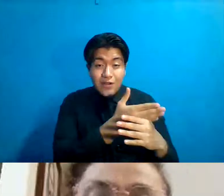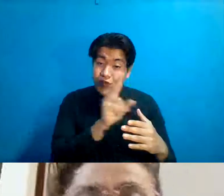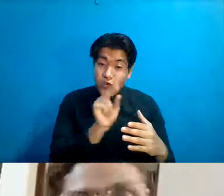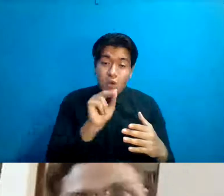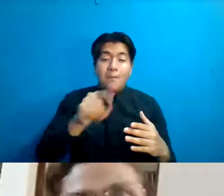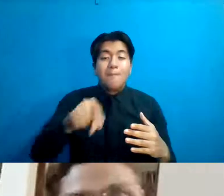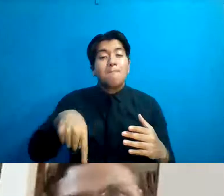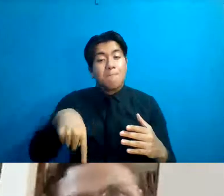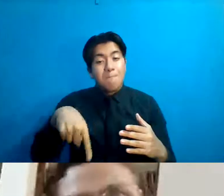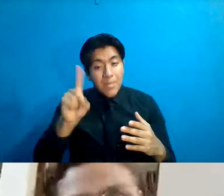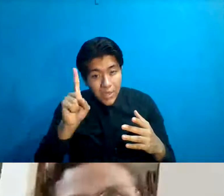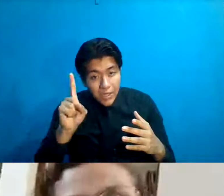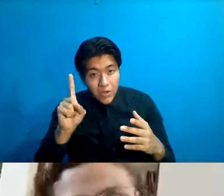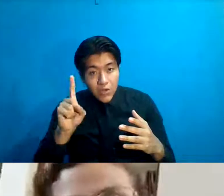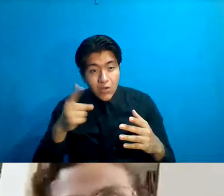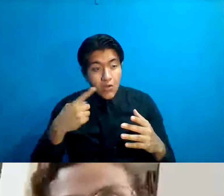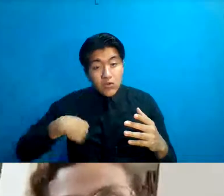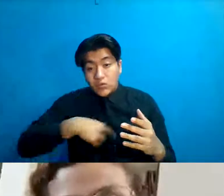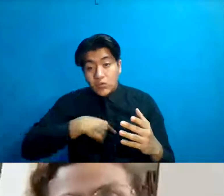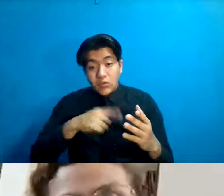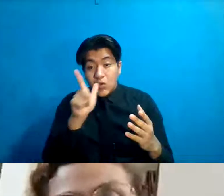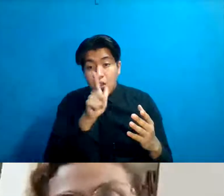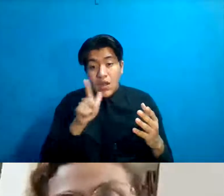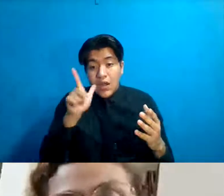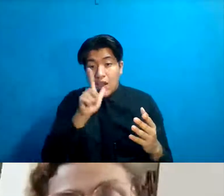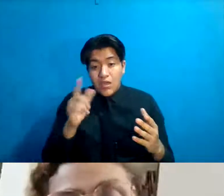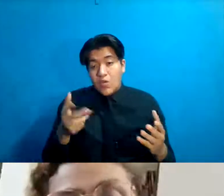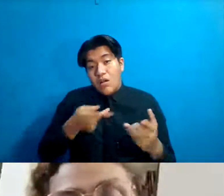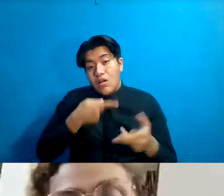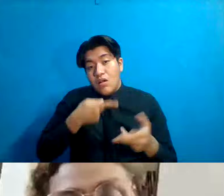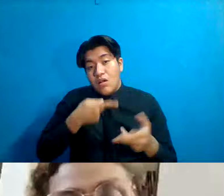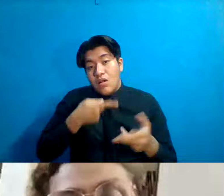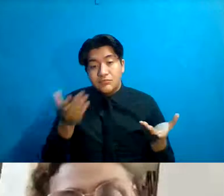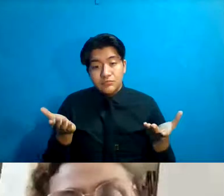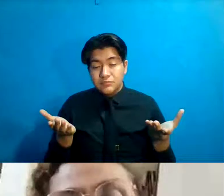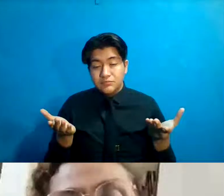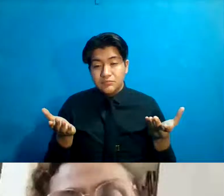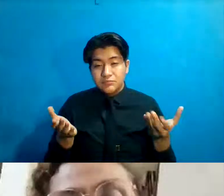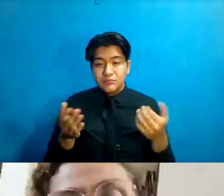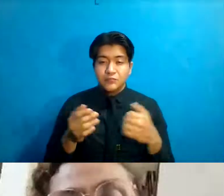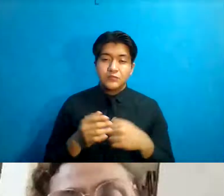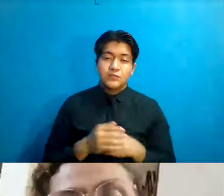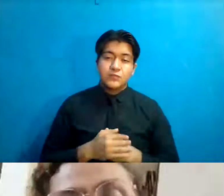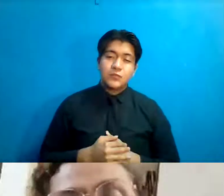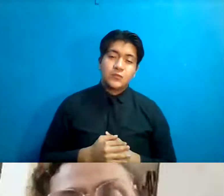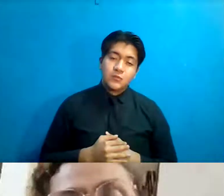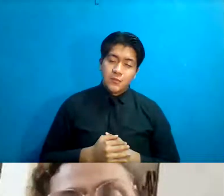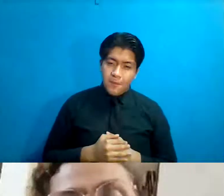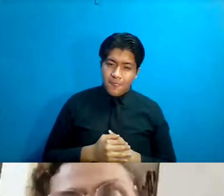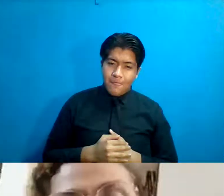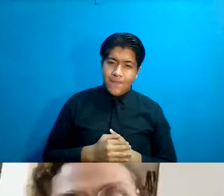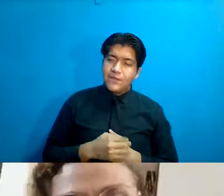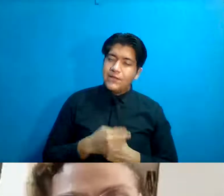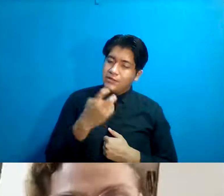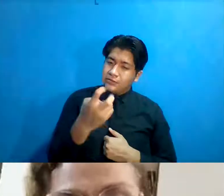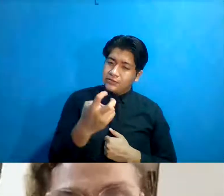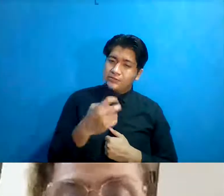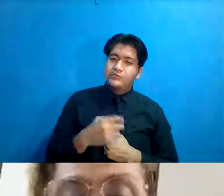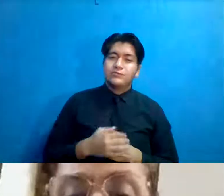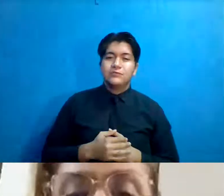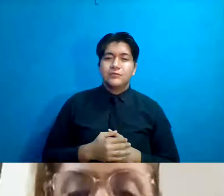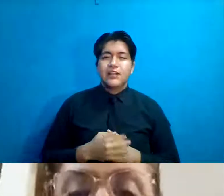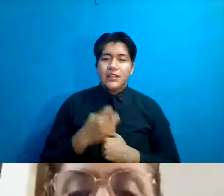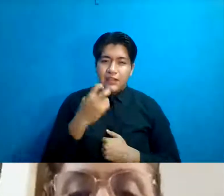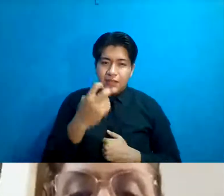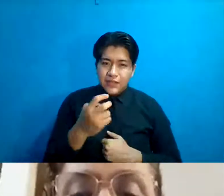hablamos la lengua, en este caso la lengua española. Y así, entonces esa sería